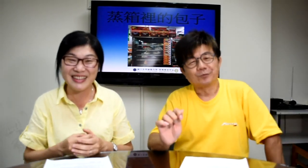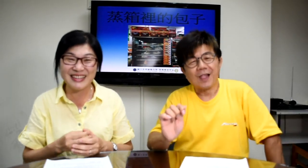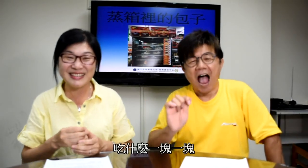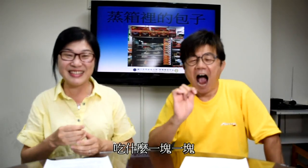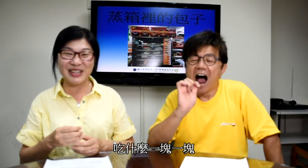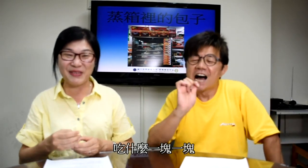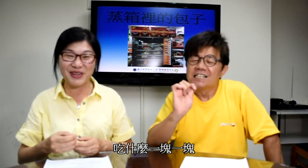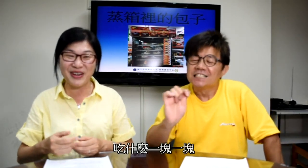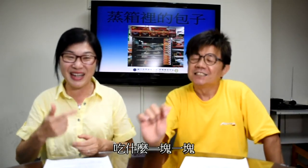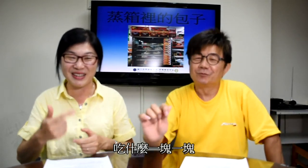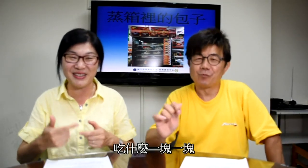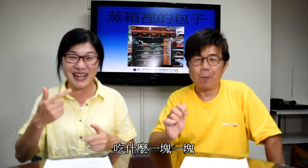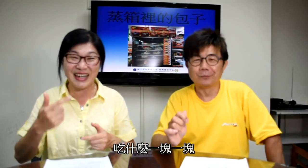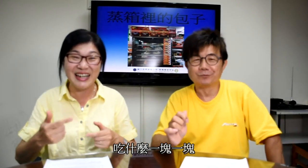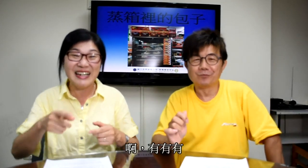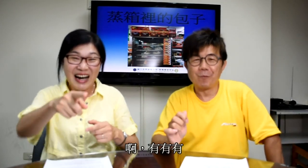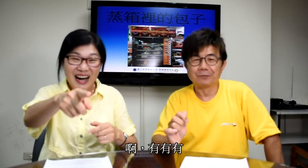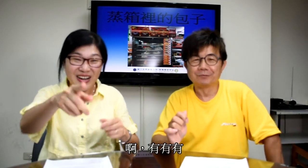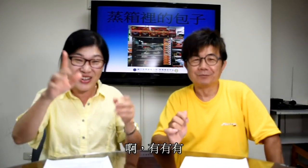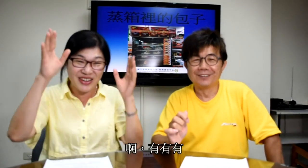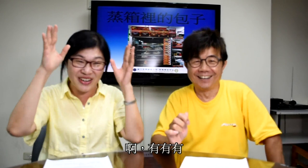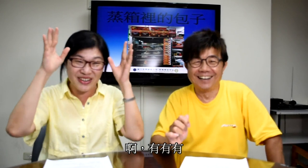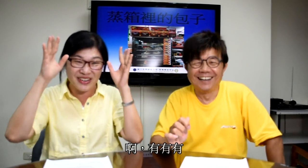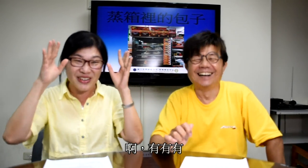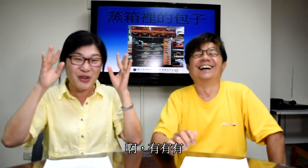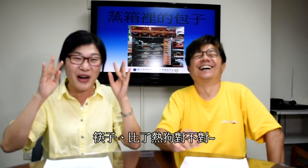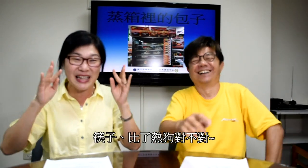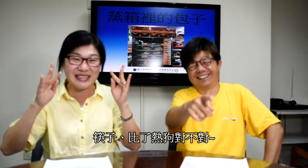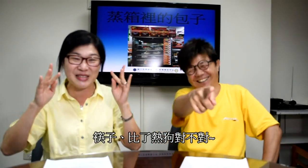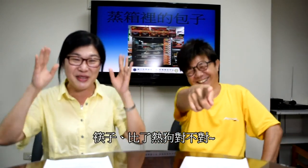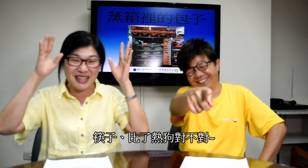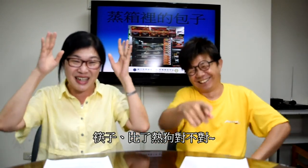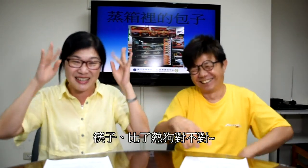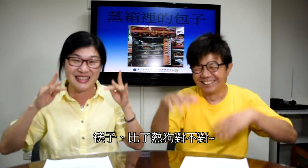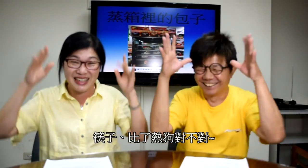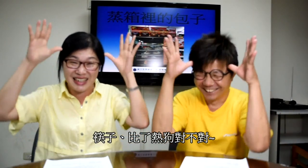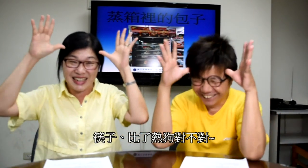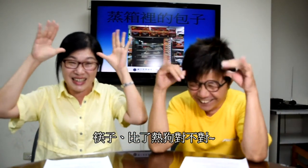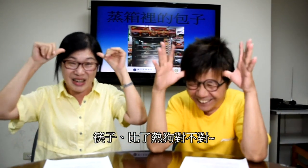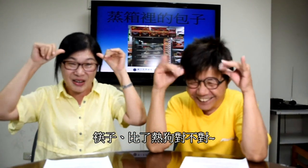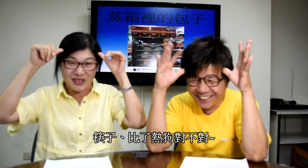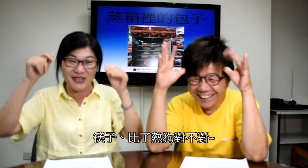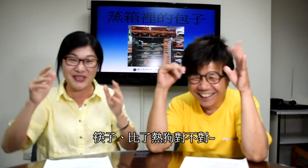吃什么？快一快！哦，有，筷子比了热狗，对不对？